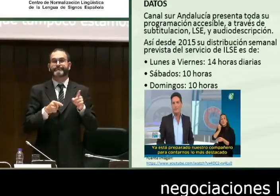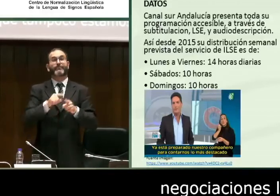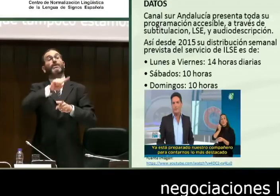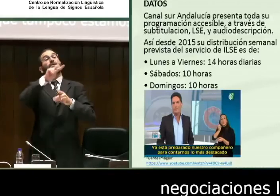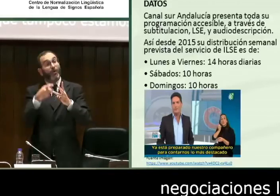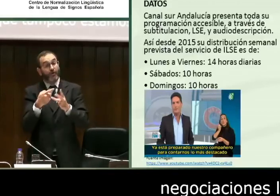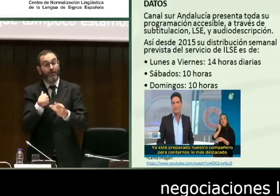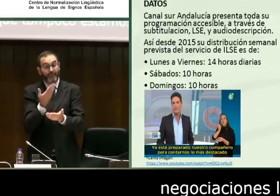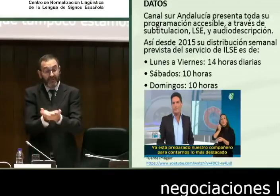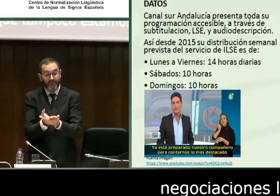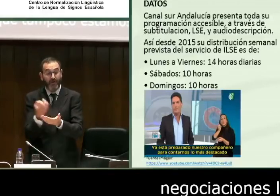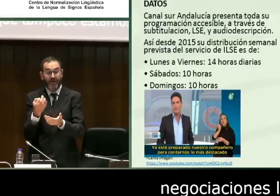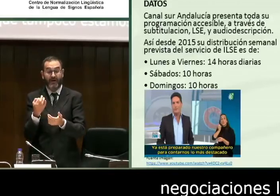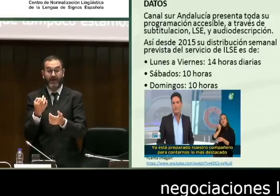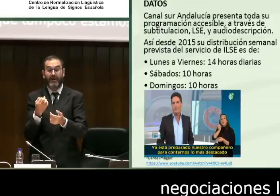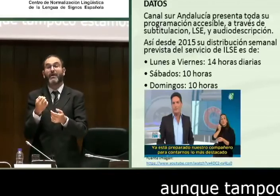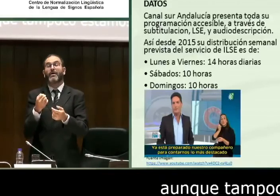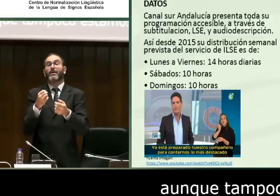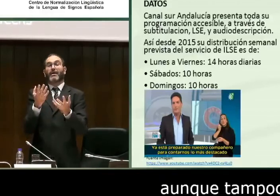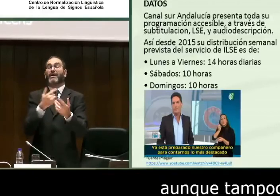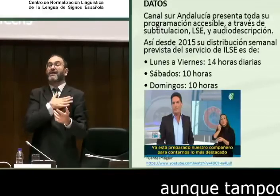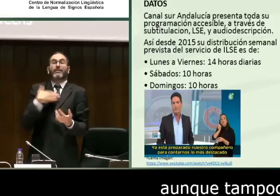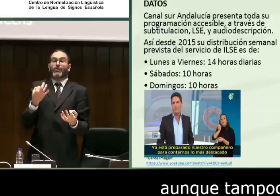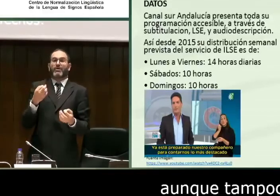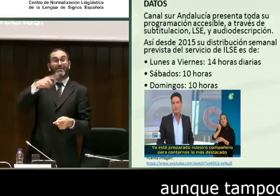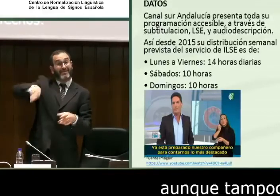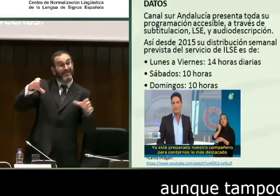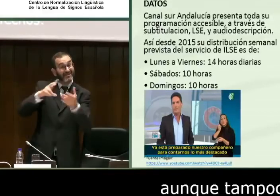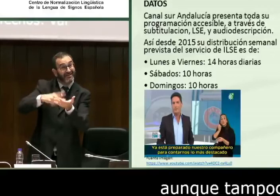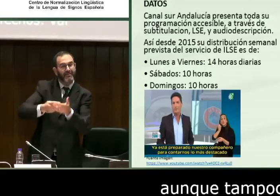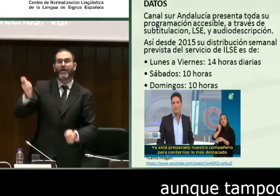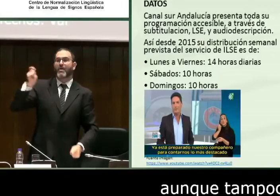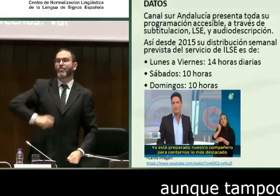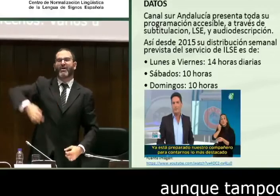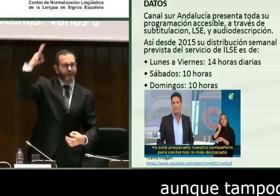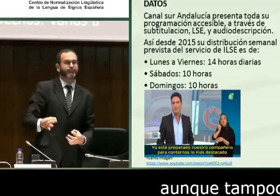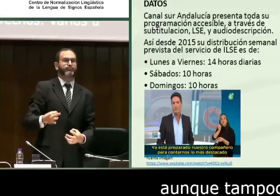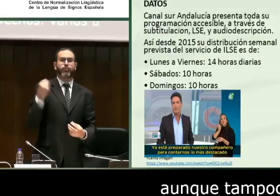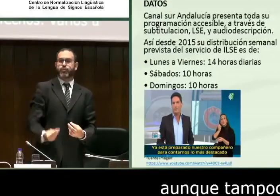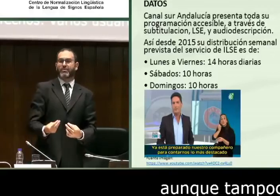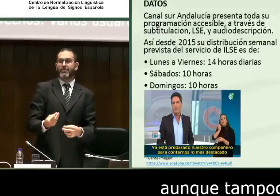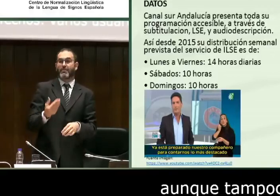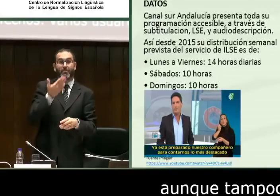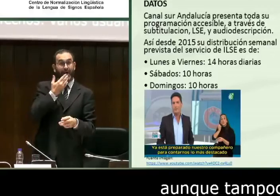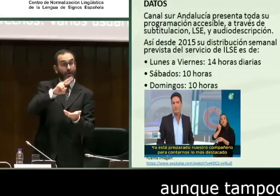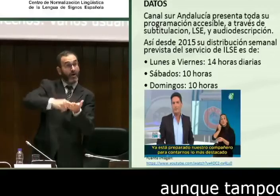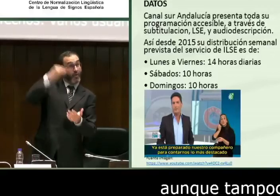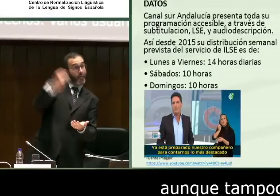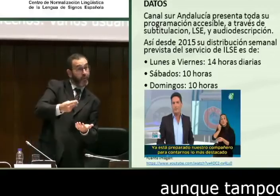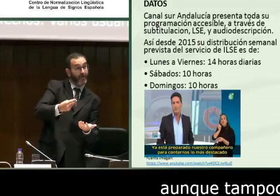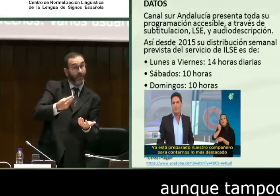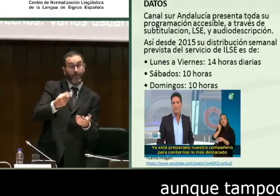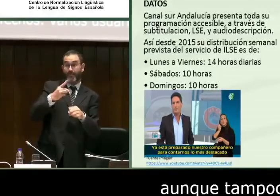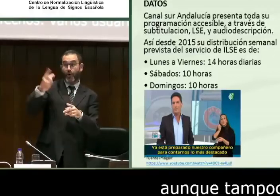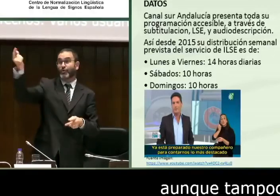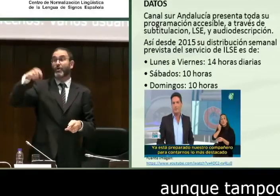en mi transparencia, y además lo que pedimos y lo que queremos es que sean